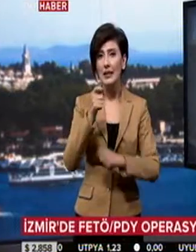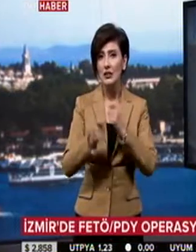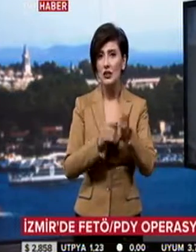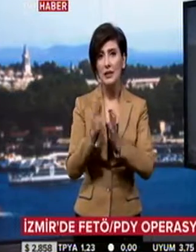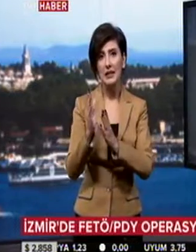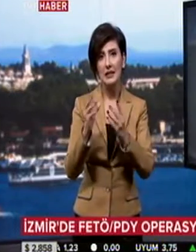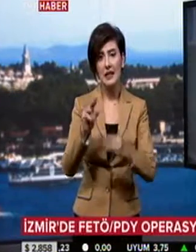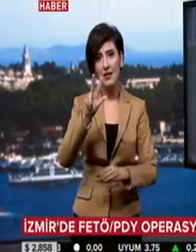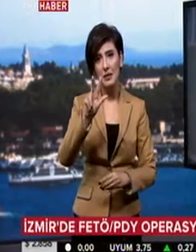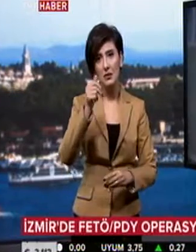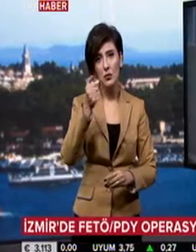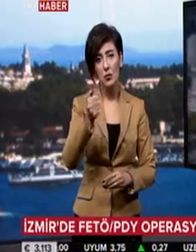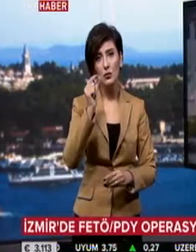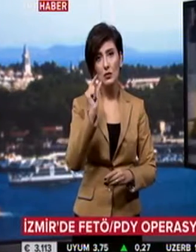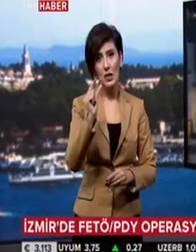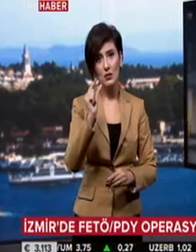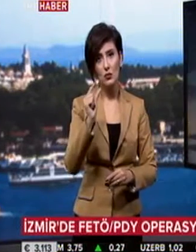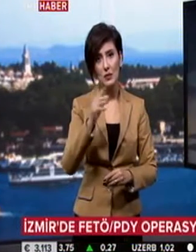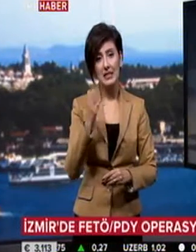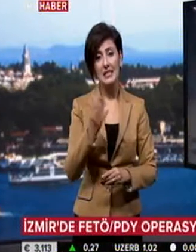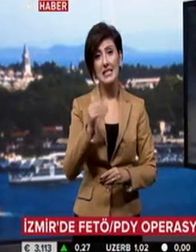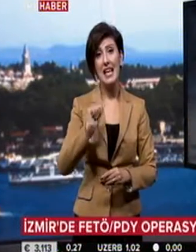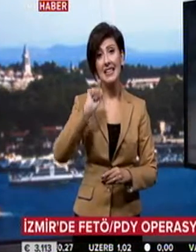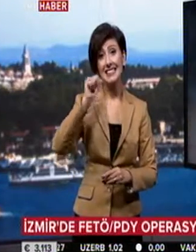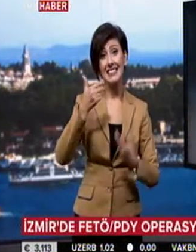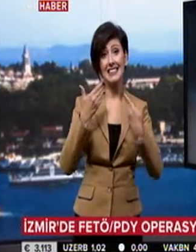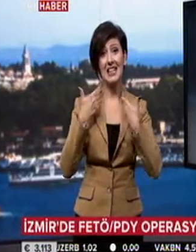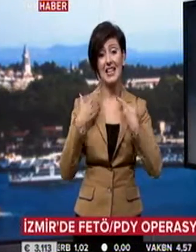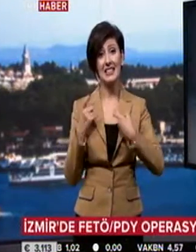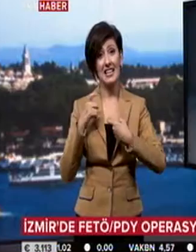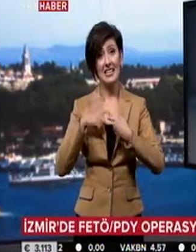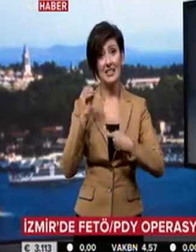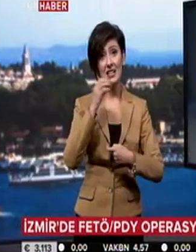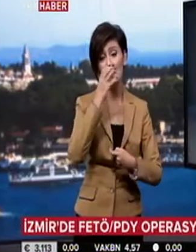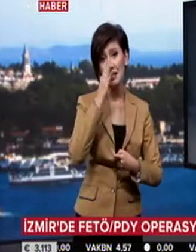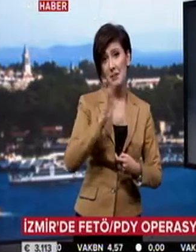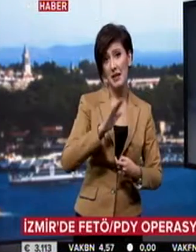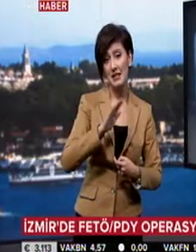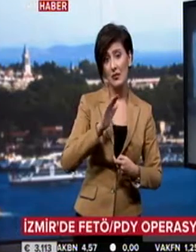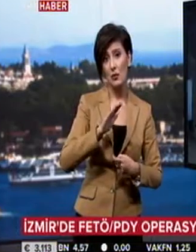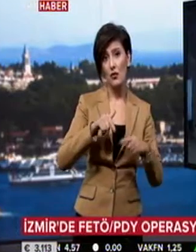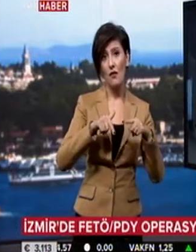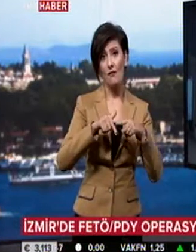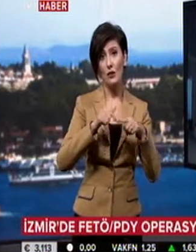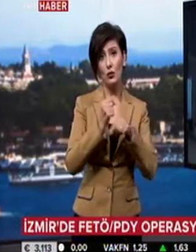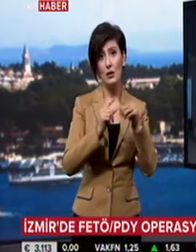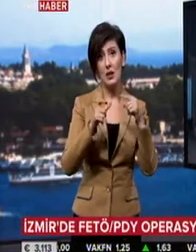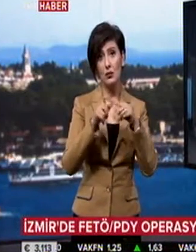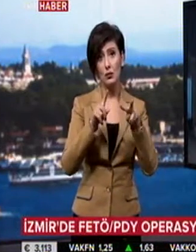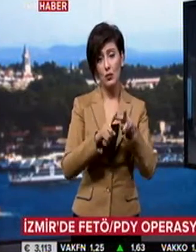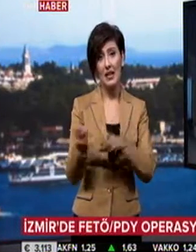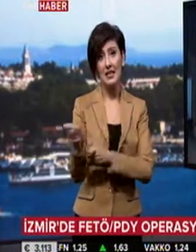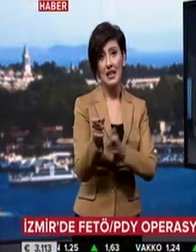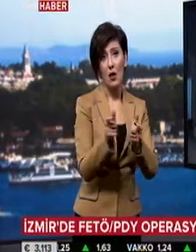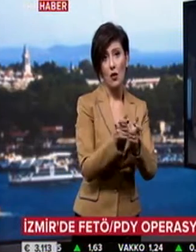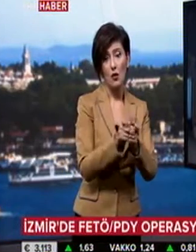Emniyet Müdürlüğü'ndeki işlemleri devam eden 36 şüphelinin ise yarın adliyeye sevk edilmesi bekleniyor.